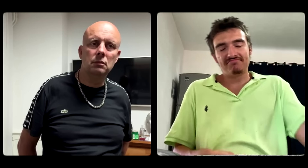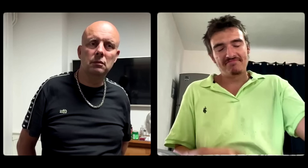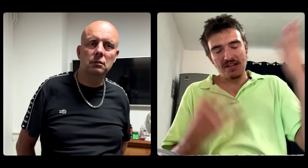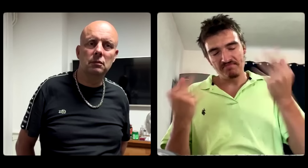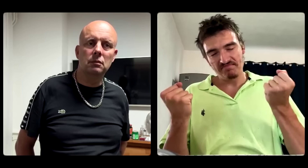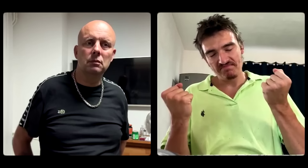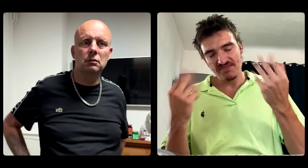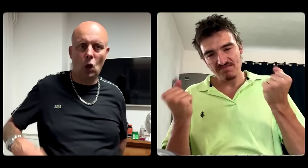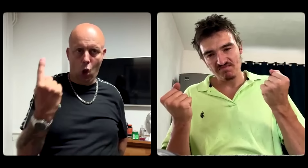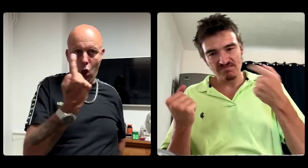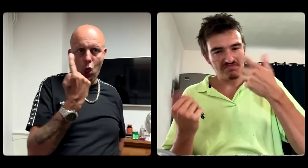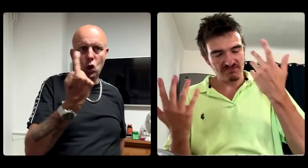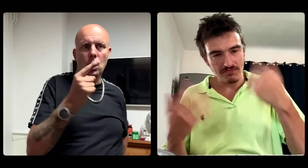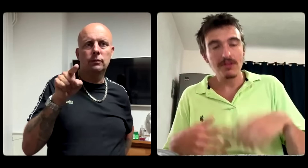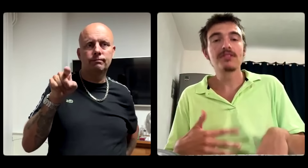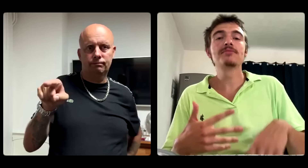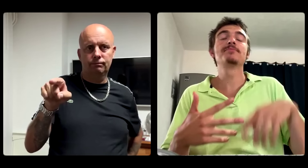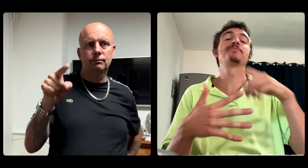Dat ik iets voor gratis ga doen.